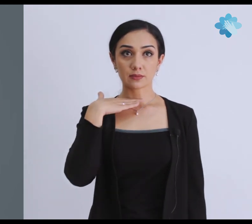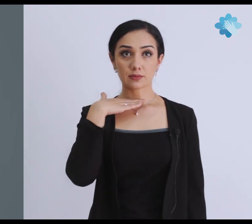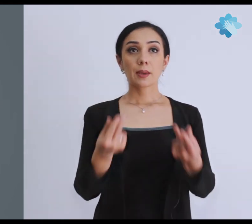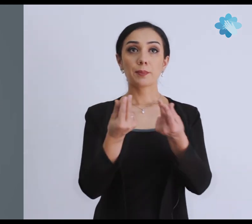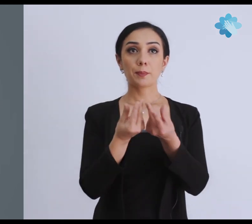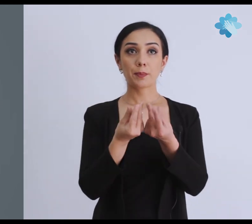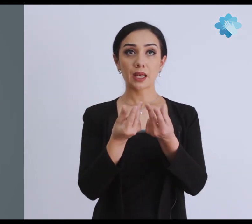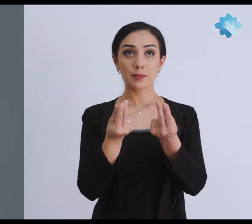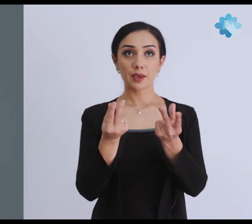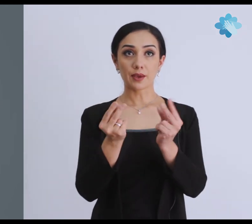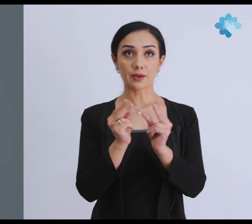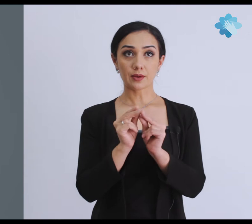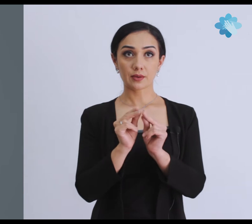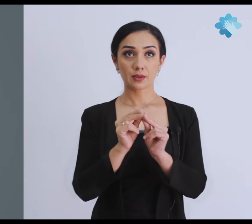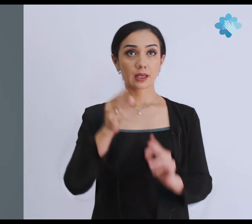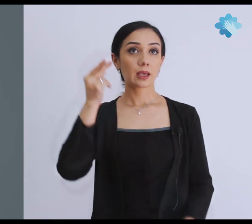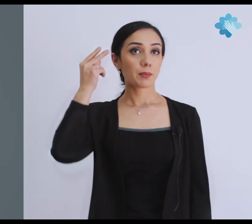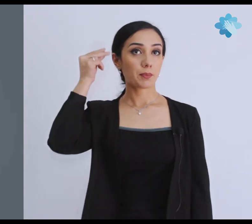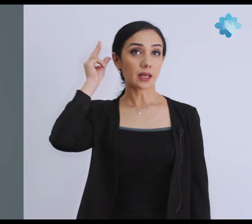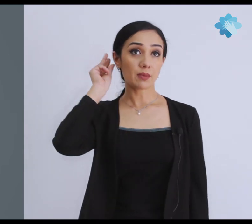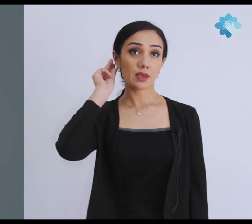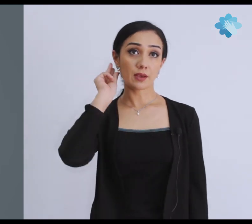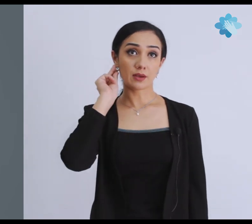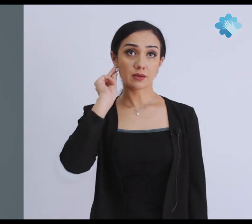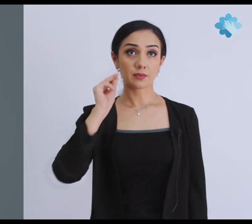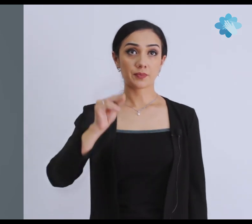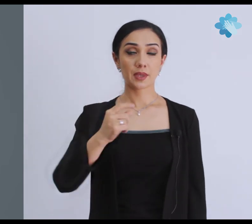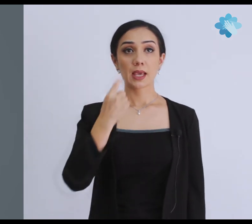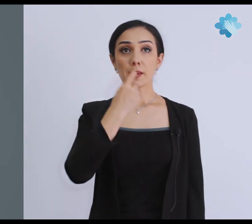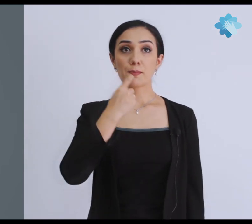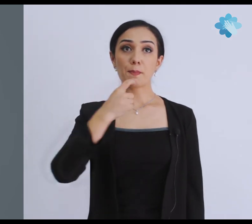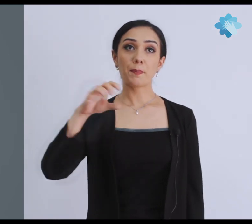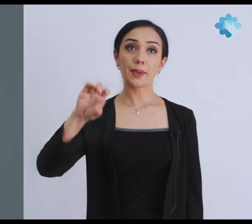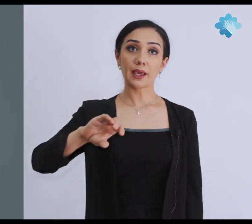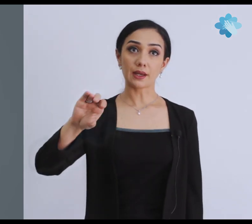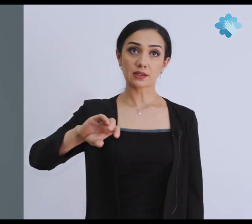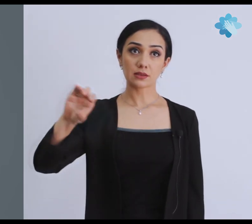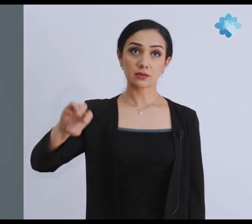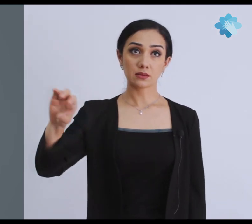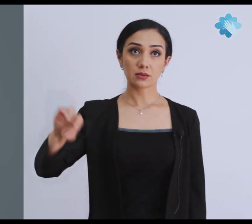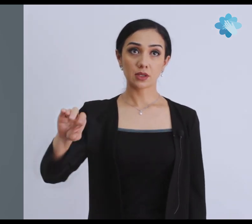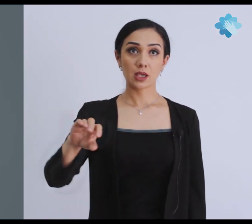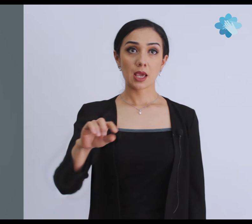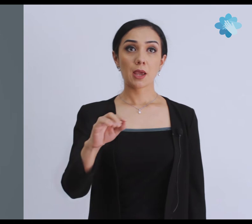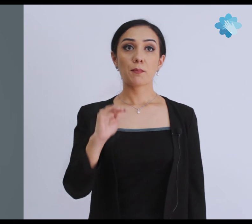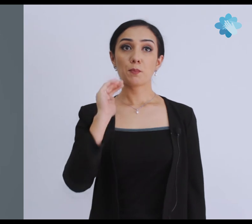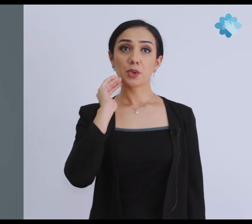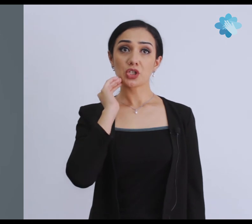или мене племянник перец печенье